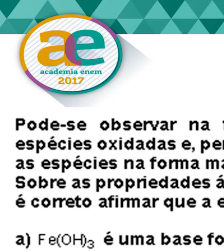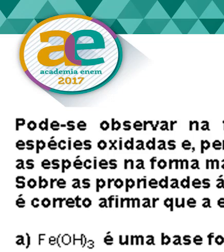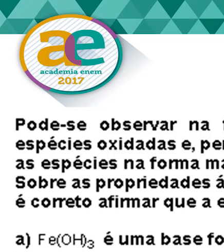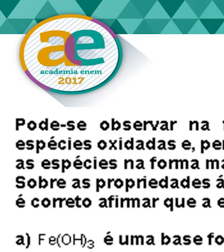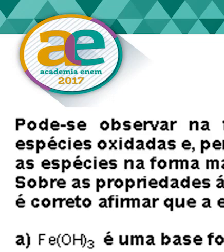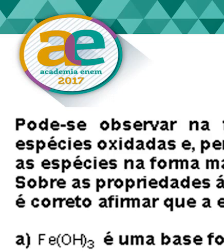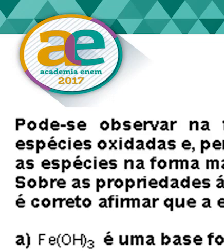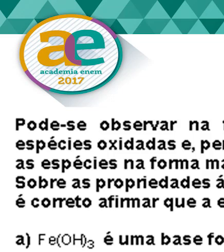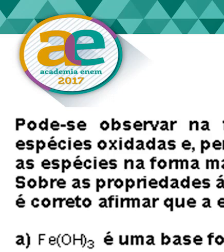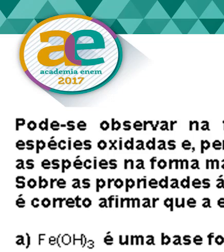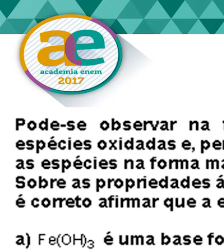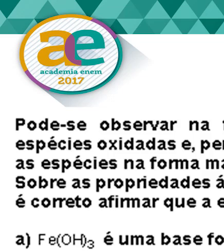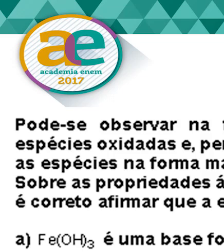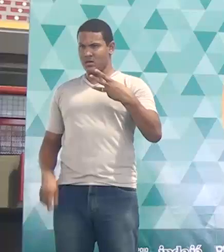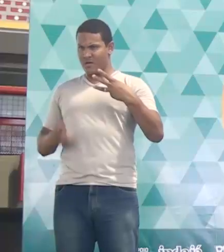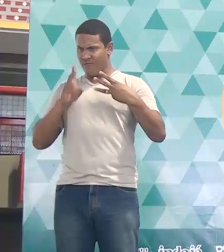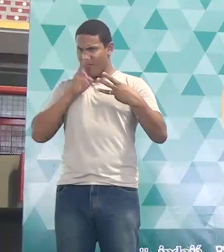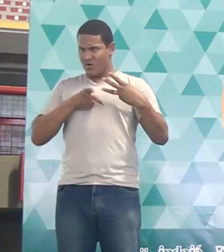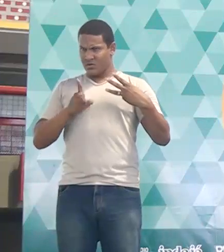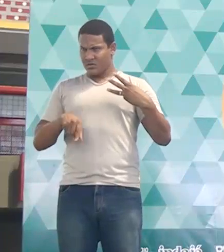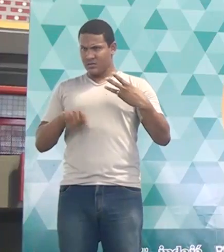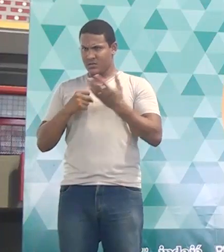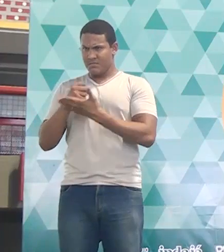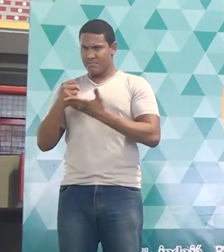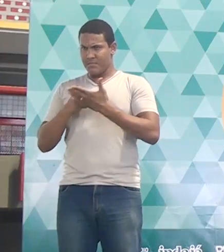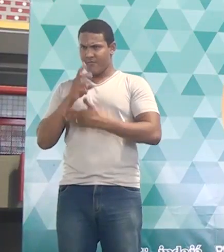base forte?